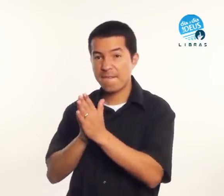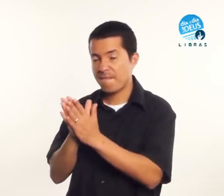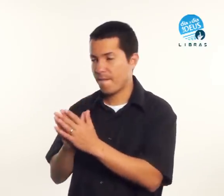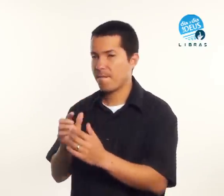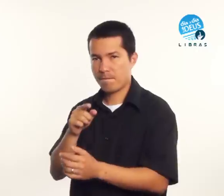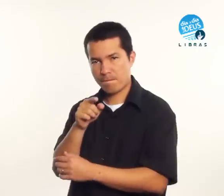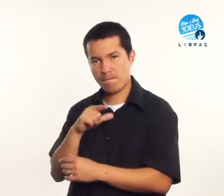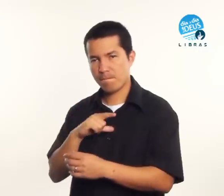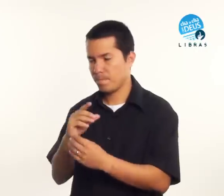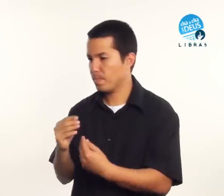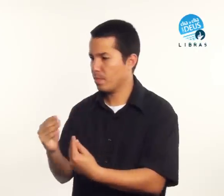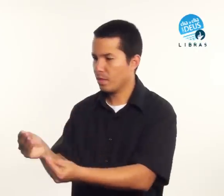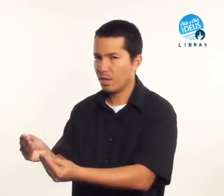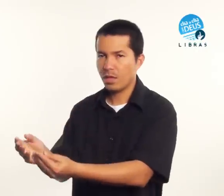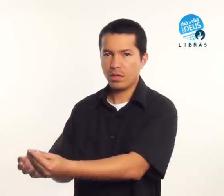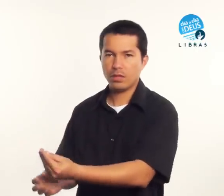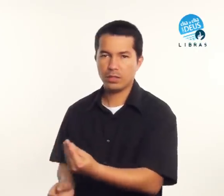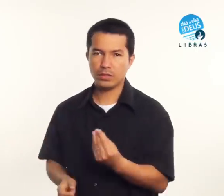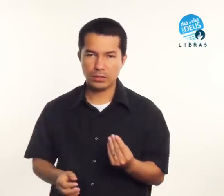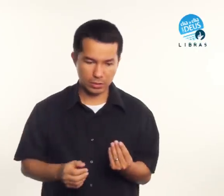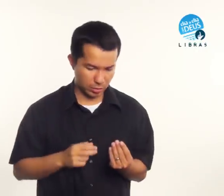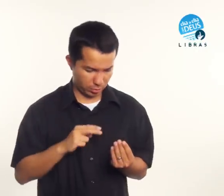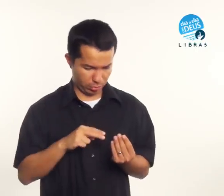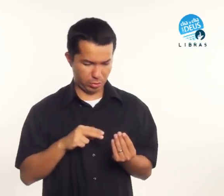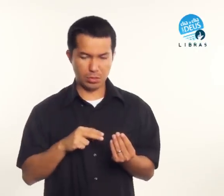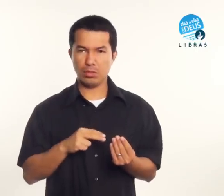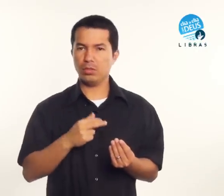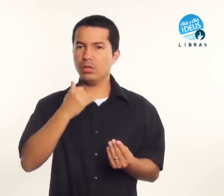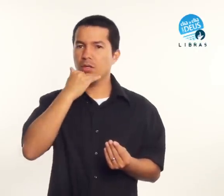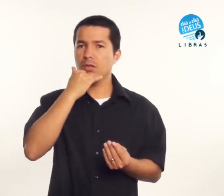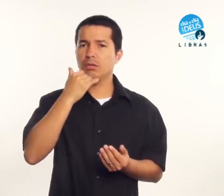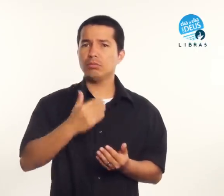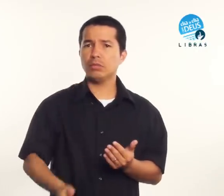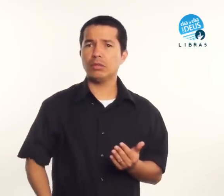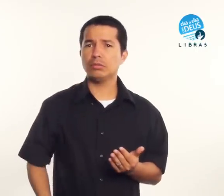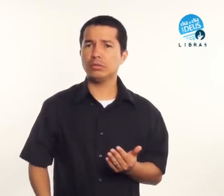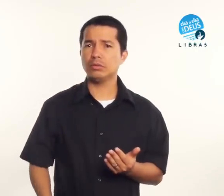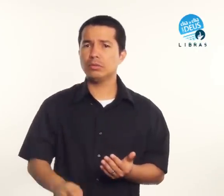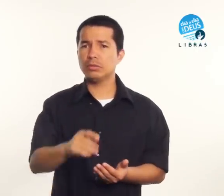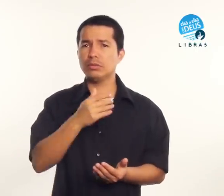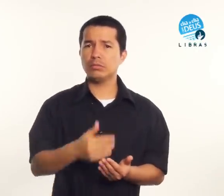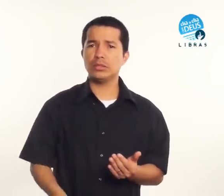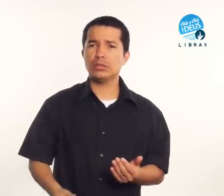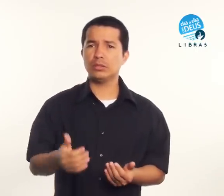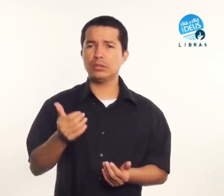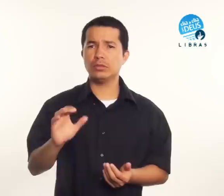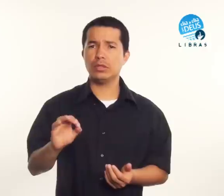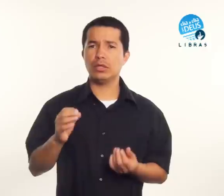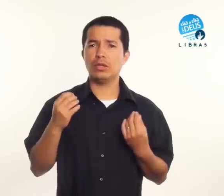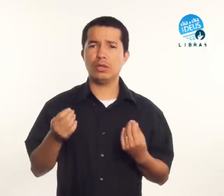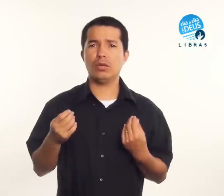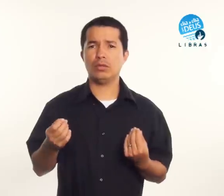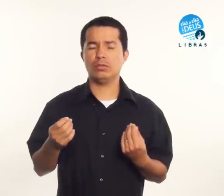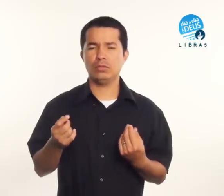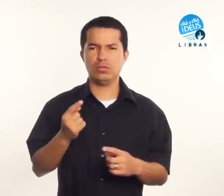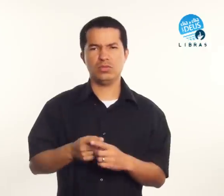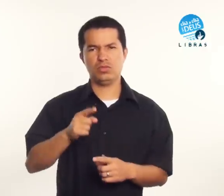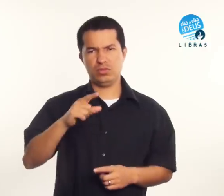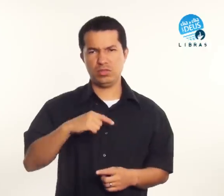Você dá os 10 e o bilhete não é premiado. E você perdeu os 10. E você sabe por que a